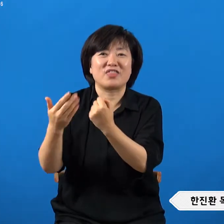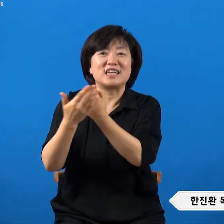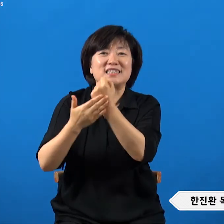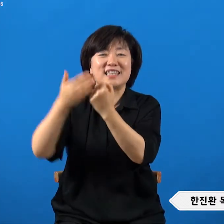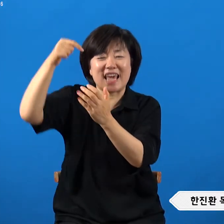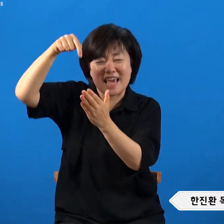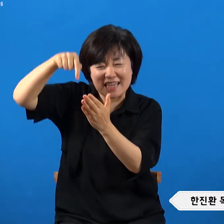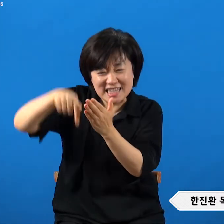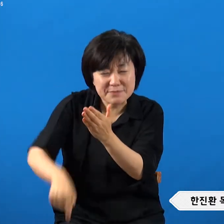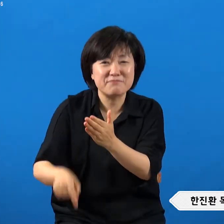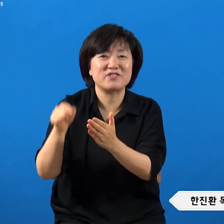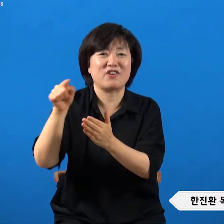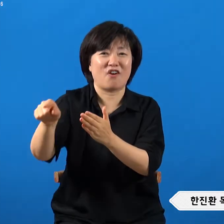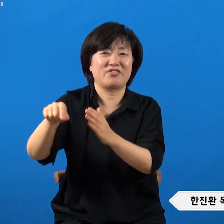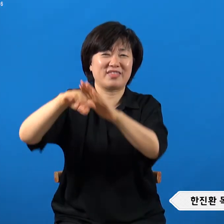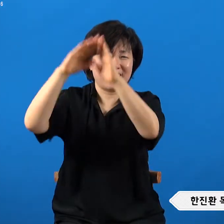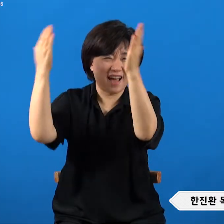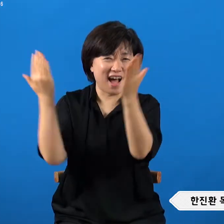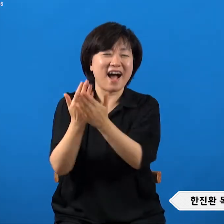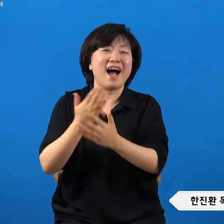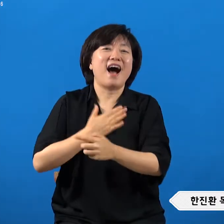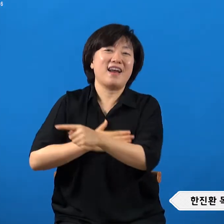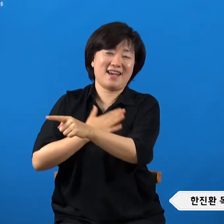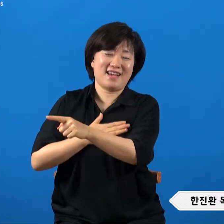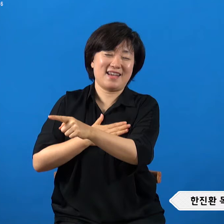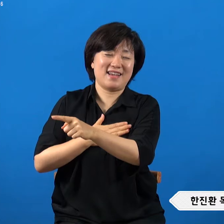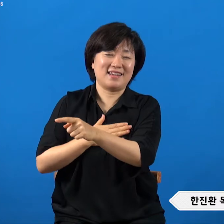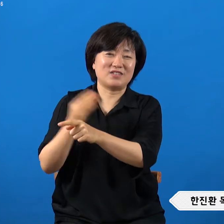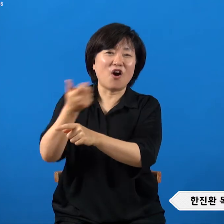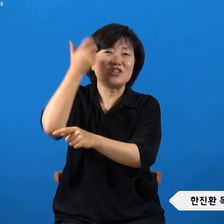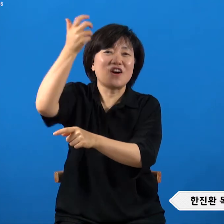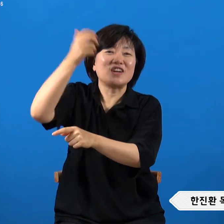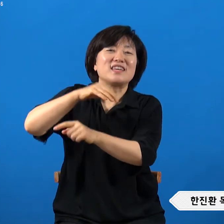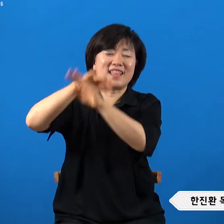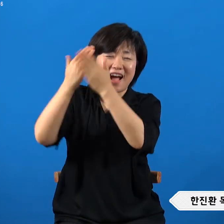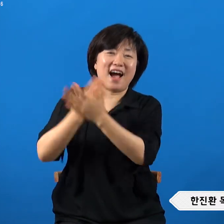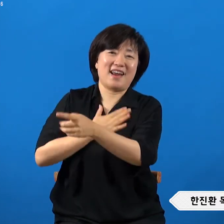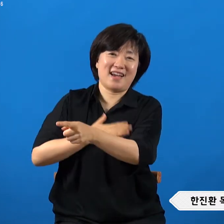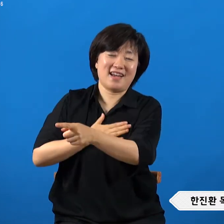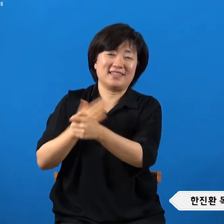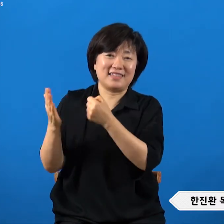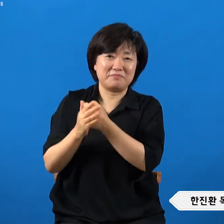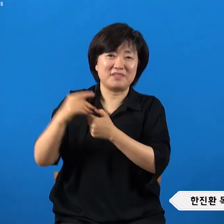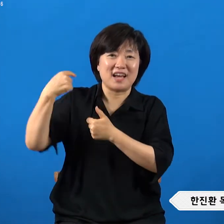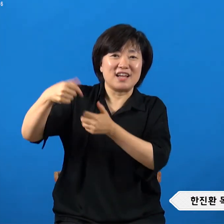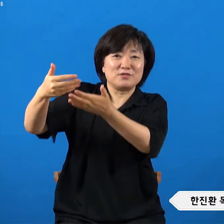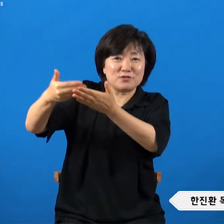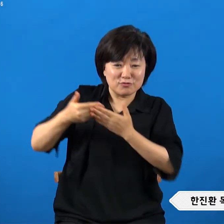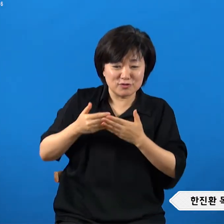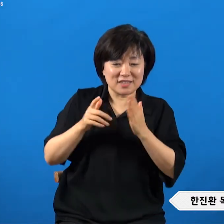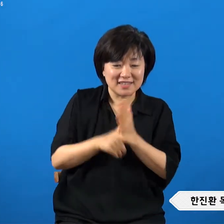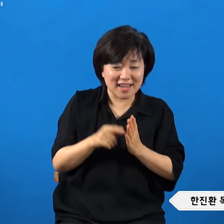다 통달하시니까 그래서 성령이 가르쳐 주실 때에 우리가 깨닫게 되는 것입니다.